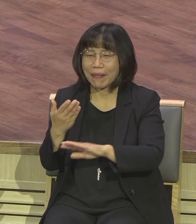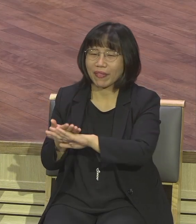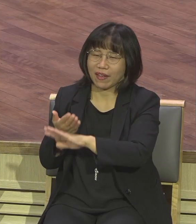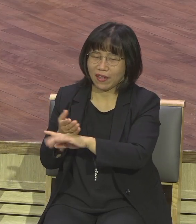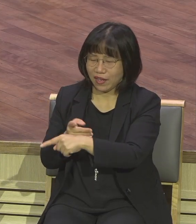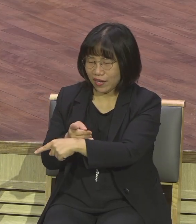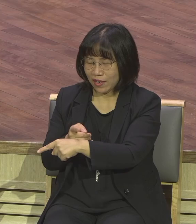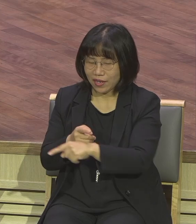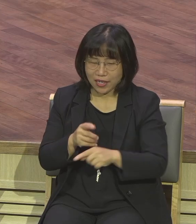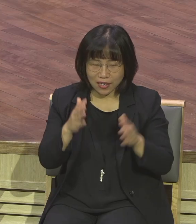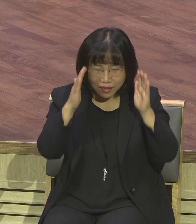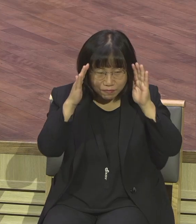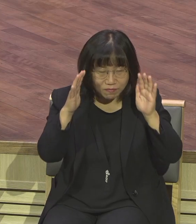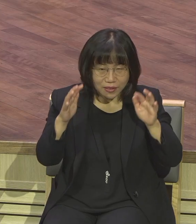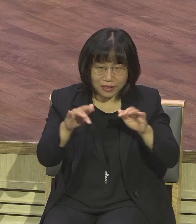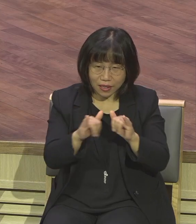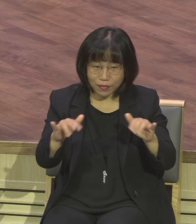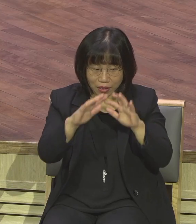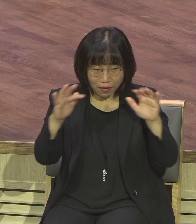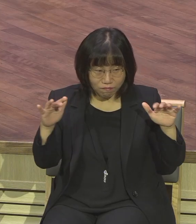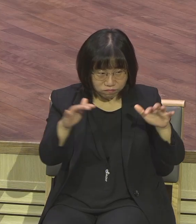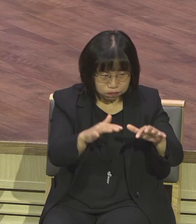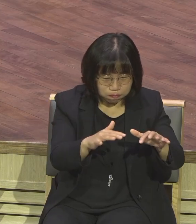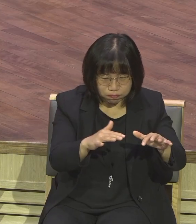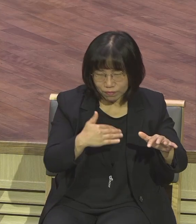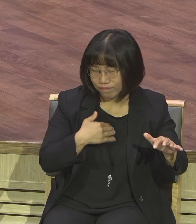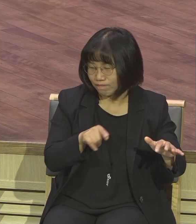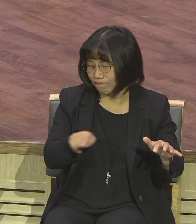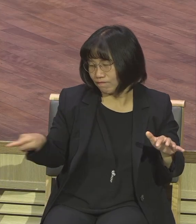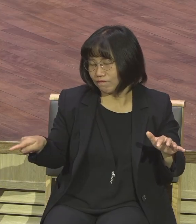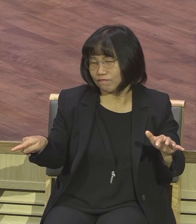보는 거예요. 그러니까 역발상이 역발상.